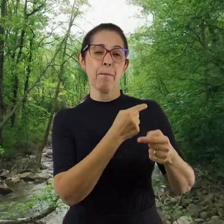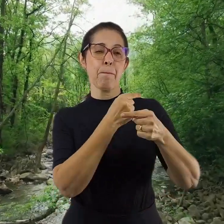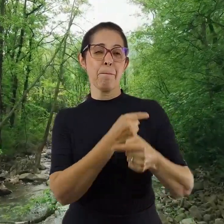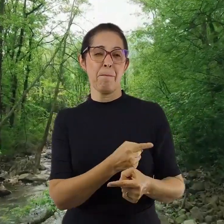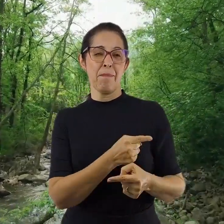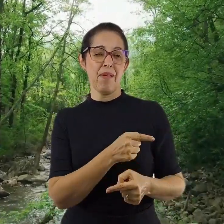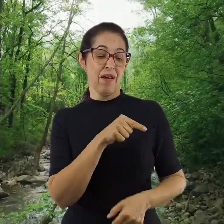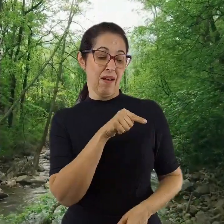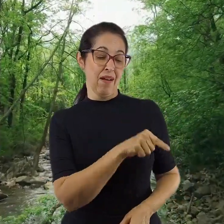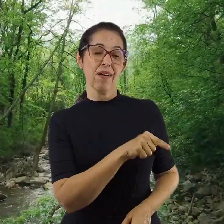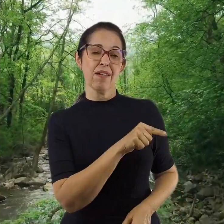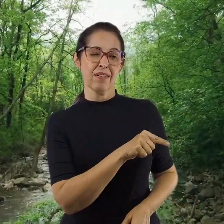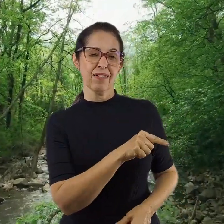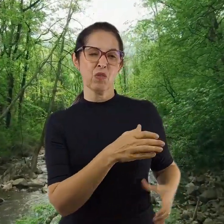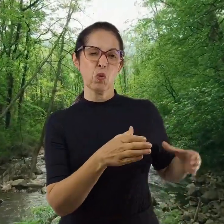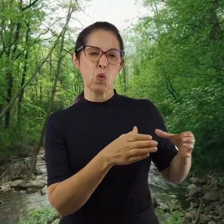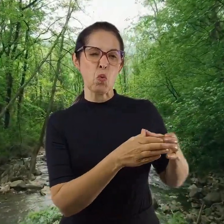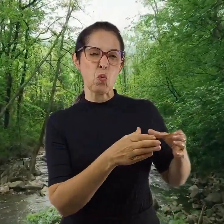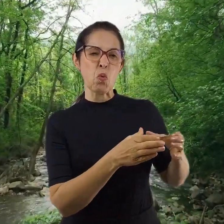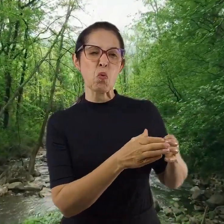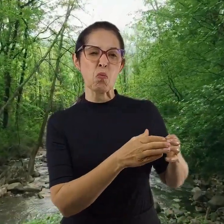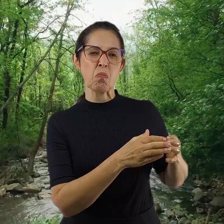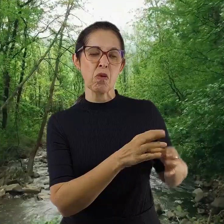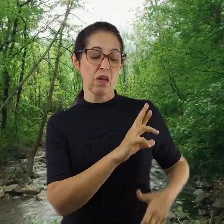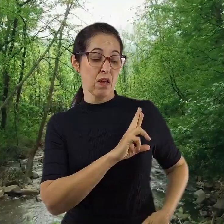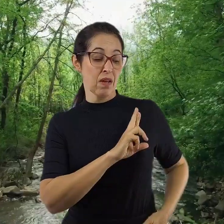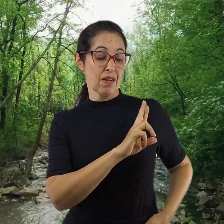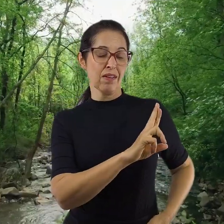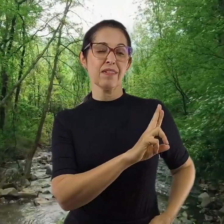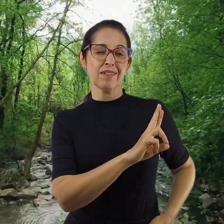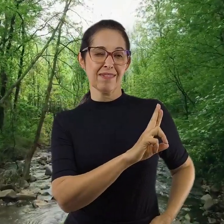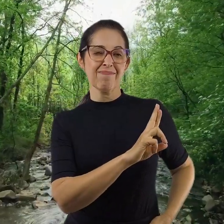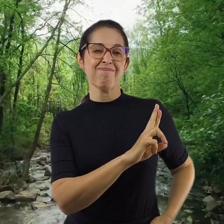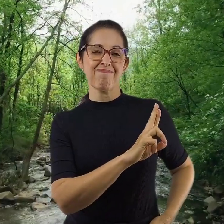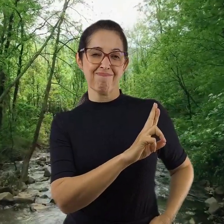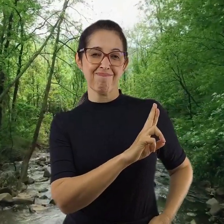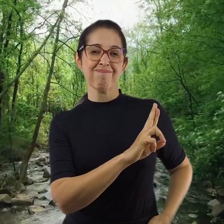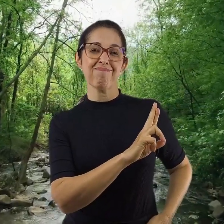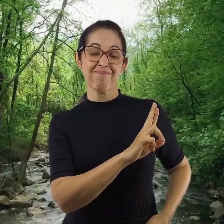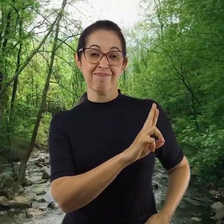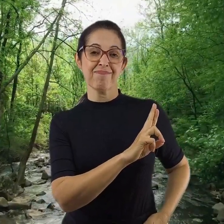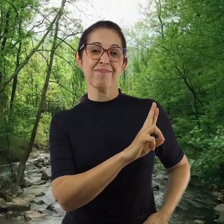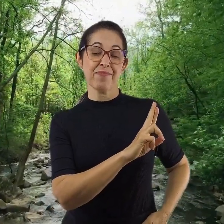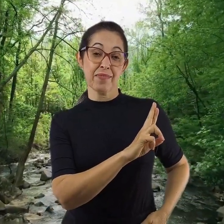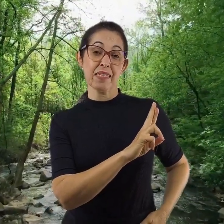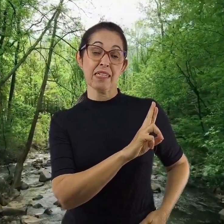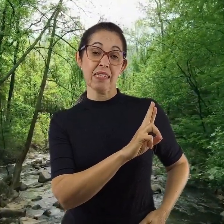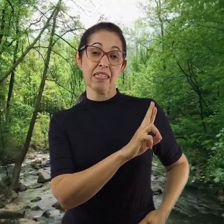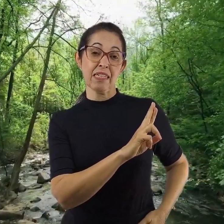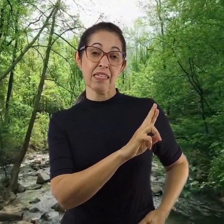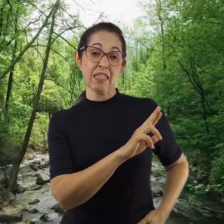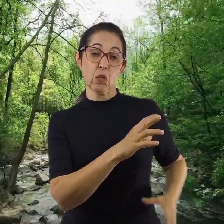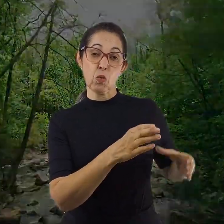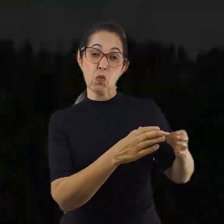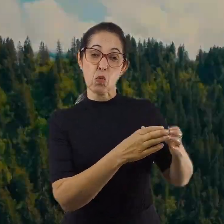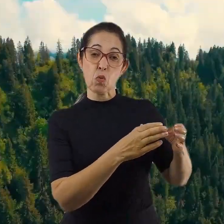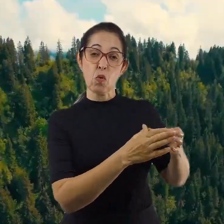Veio de um sistema religioso, de uma casta